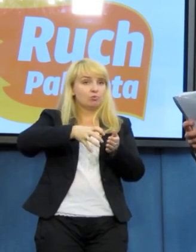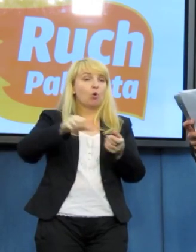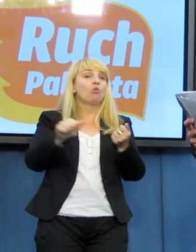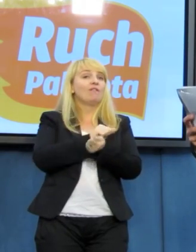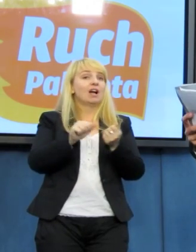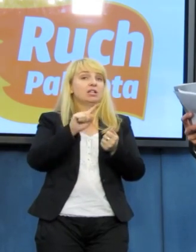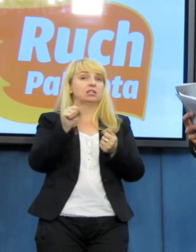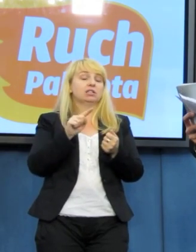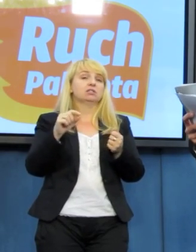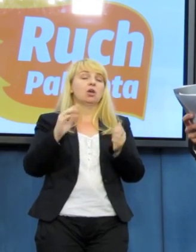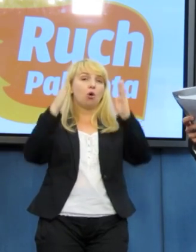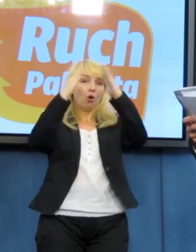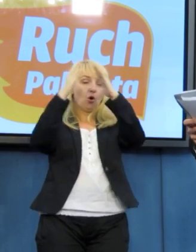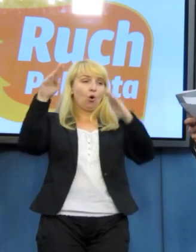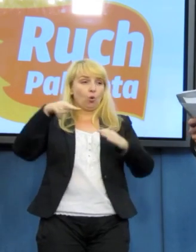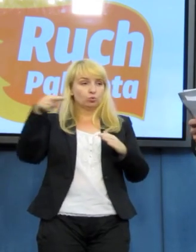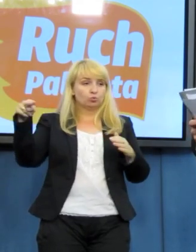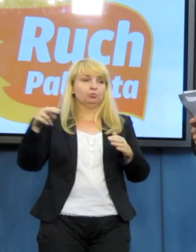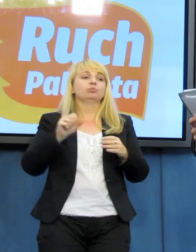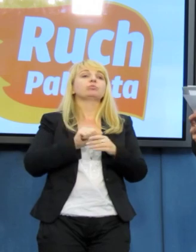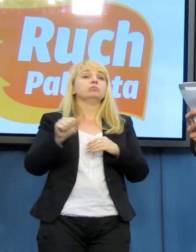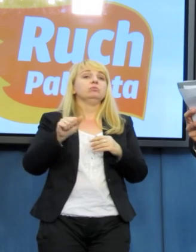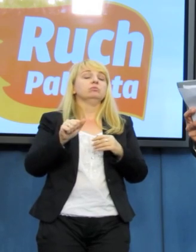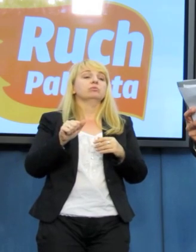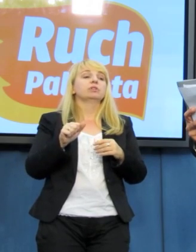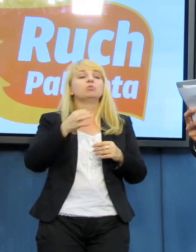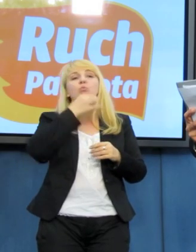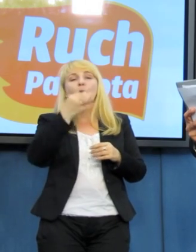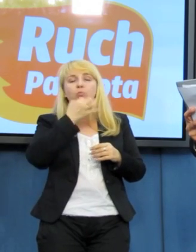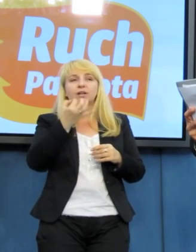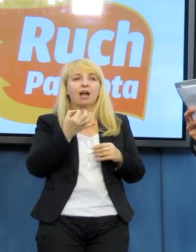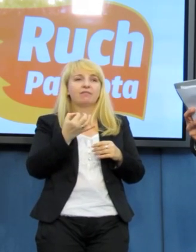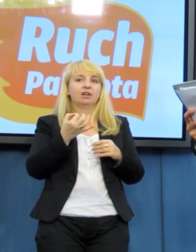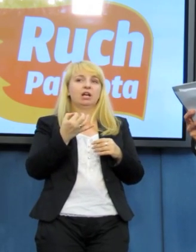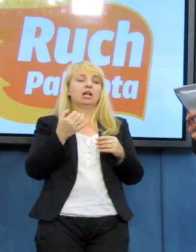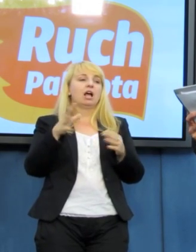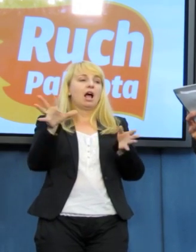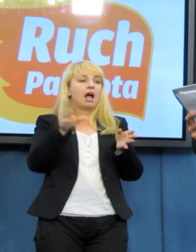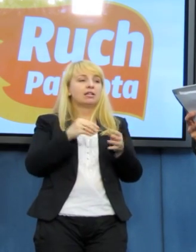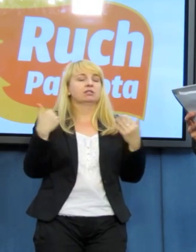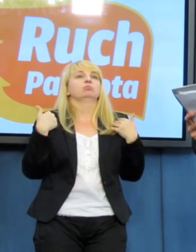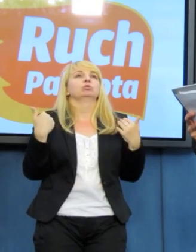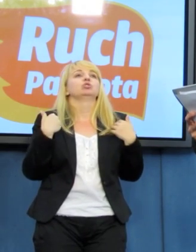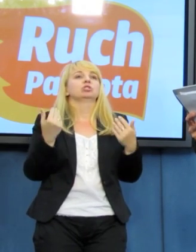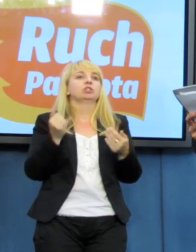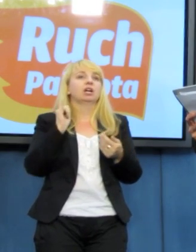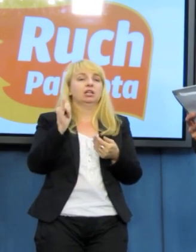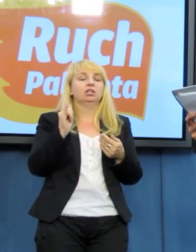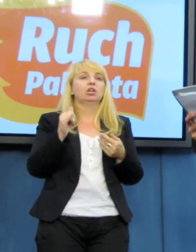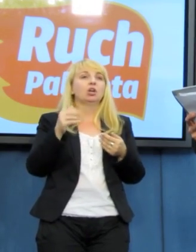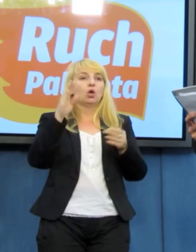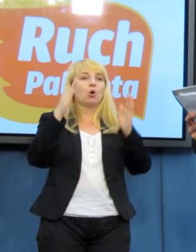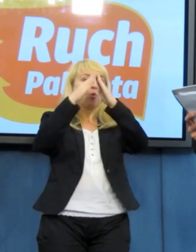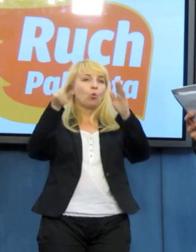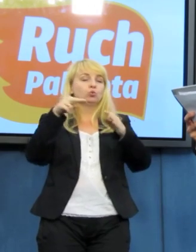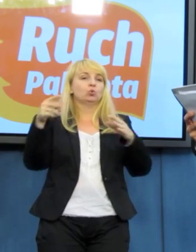prowadzenie wszechstronnej polityki współpracy na rzecz świeckości państwa polskiego, wywieranie wpływu na kształt ustawodawstwa odnoszącego się